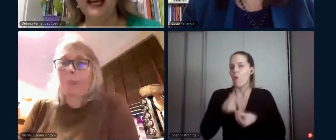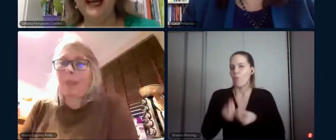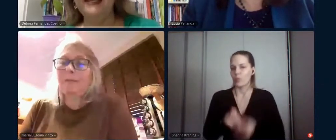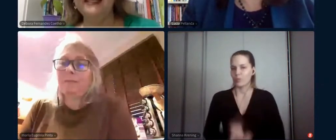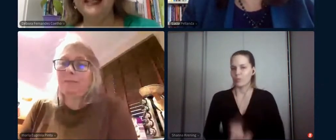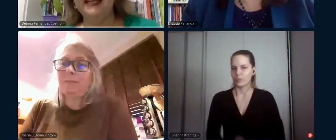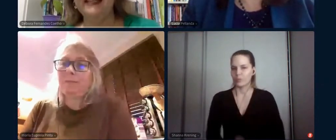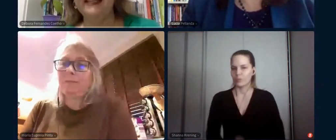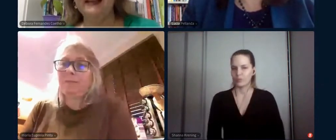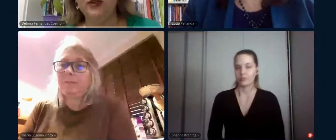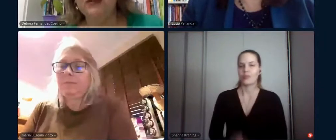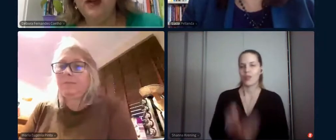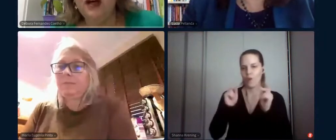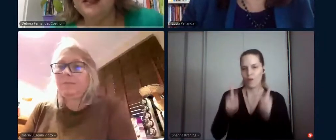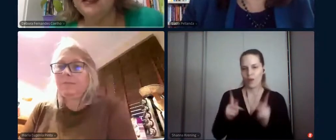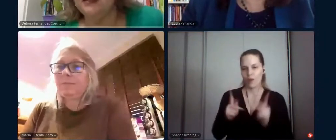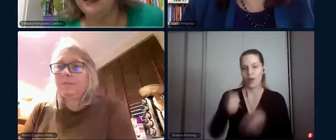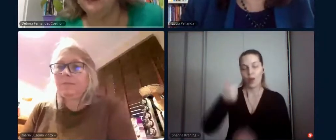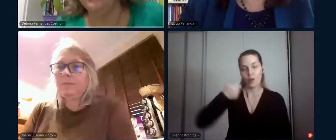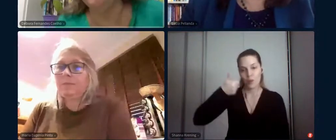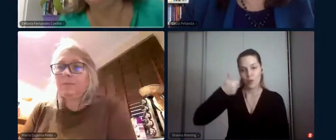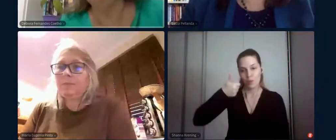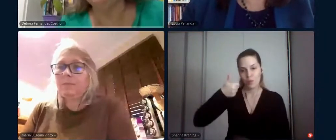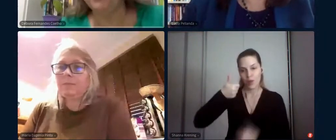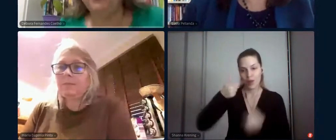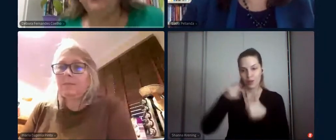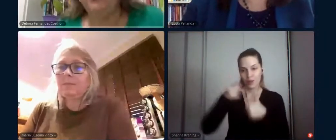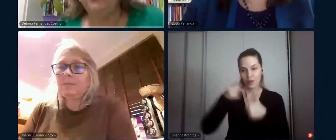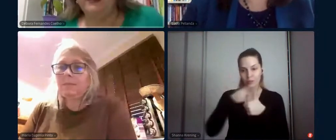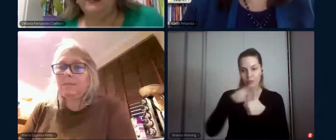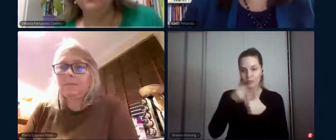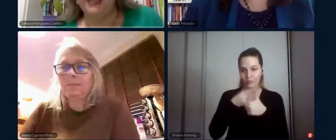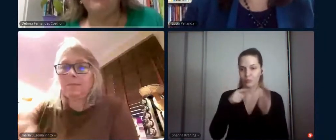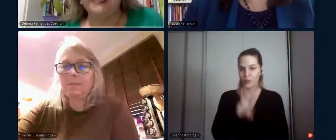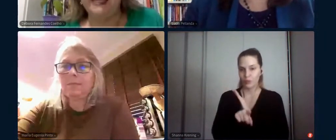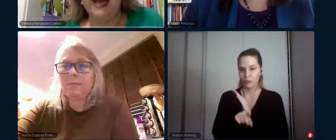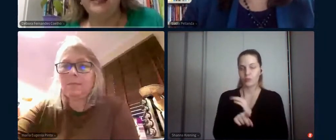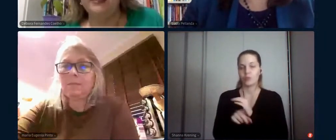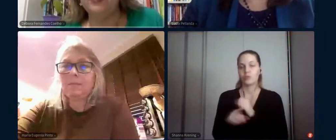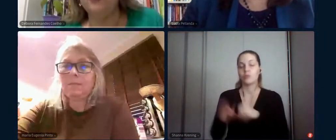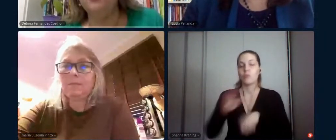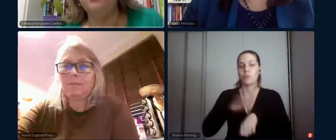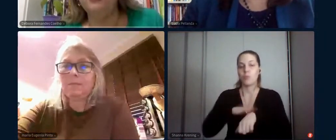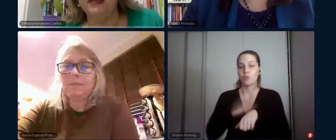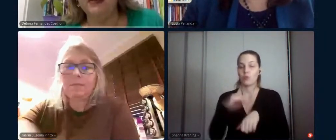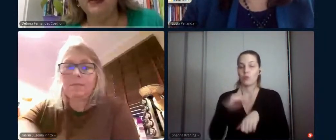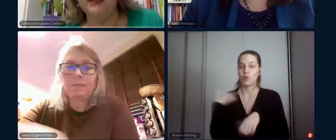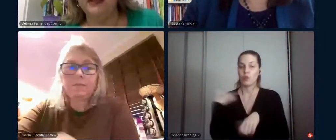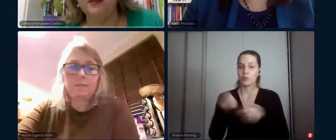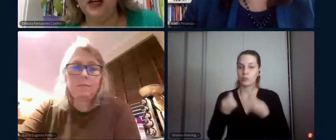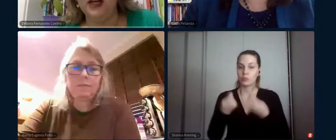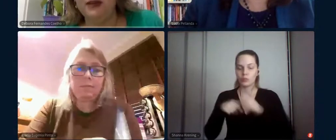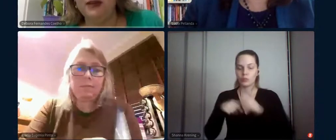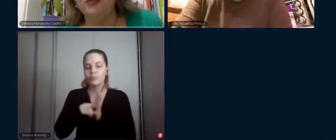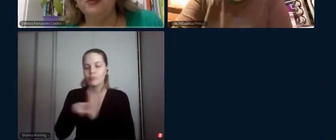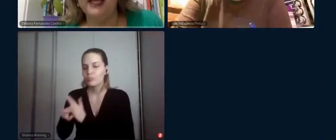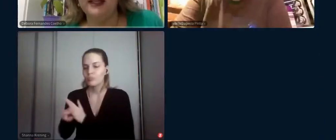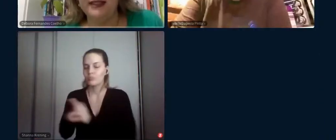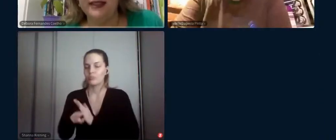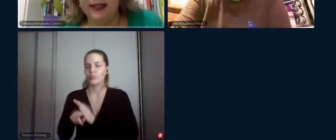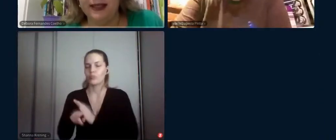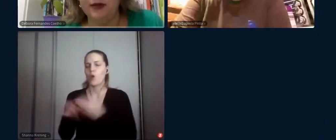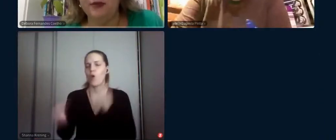né, exatamente, quando nós tivemos, né, que fazer análise sobre o auxílio transporte a partir